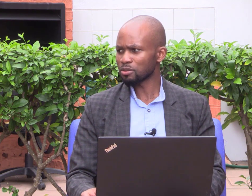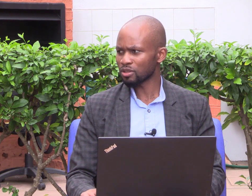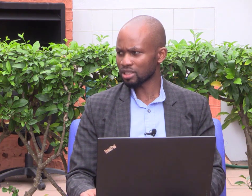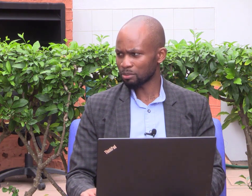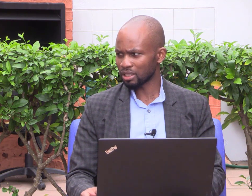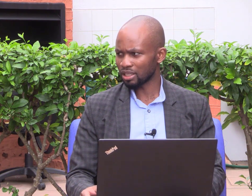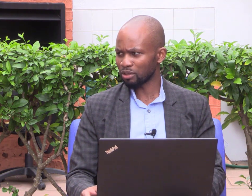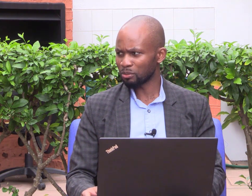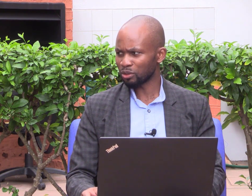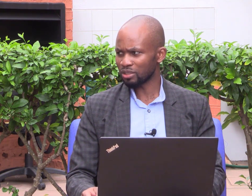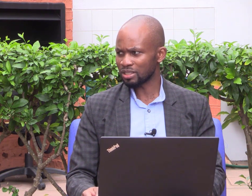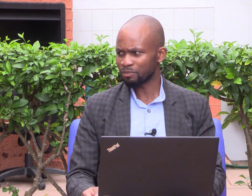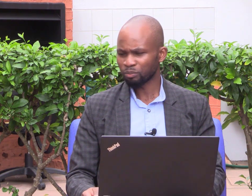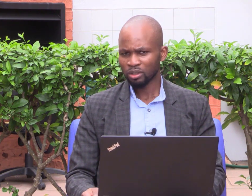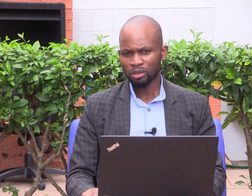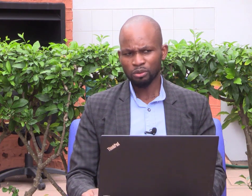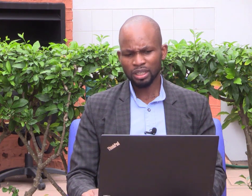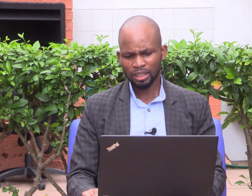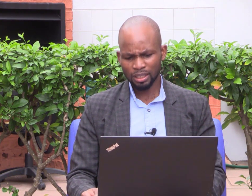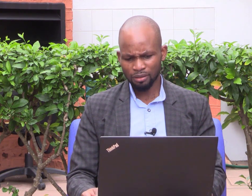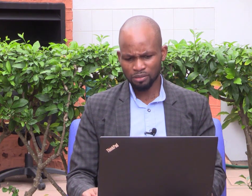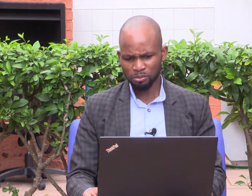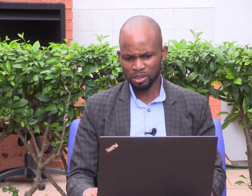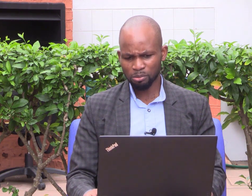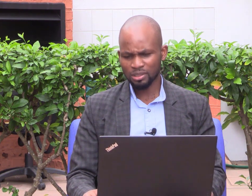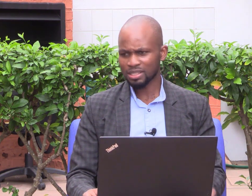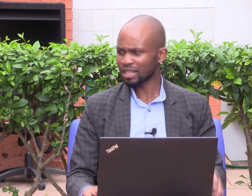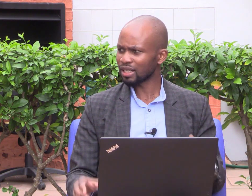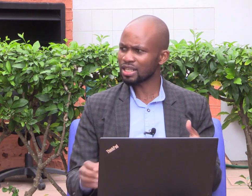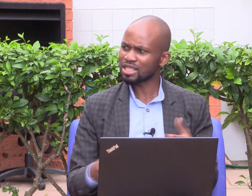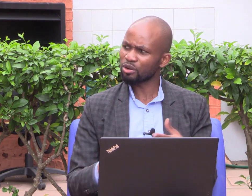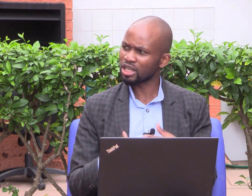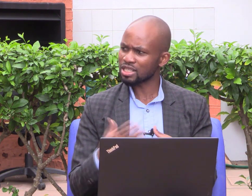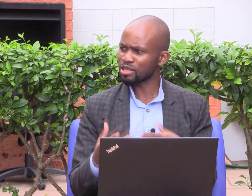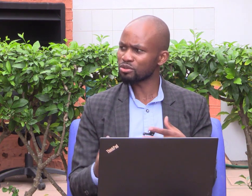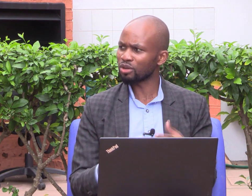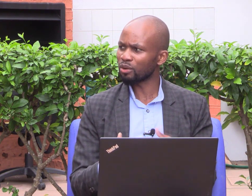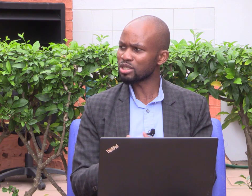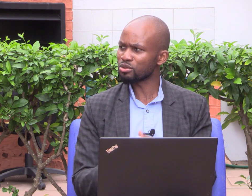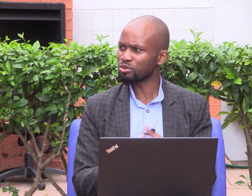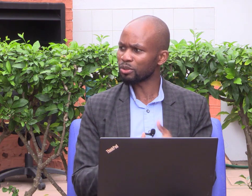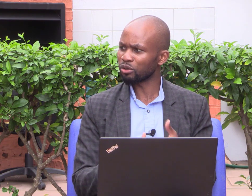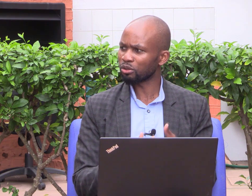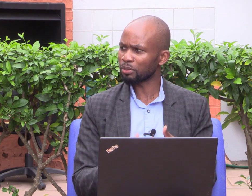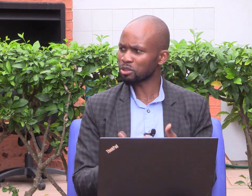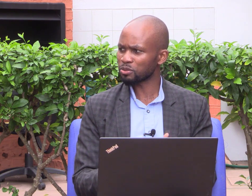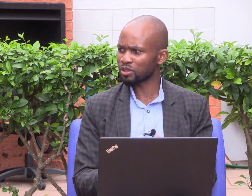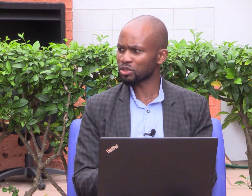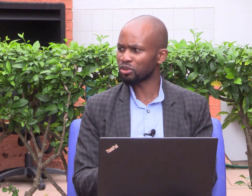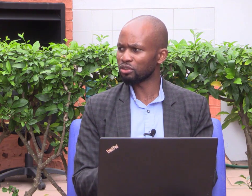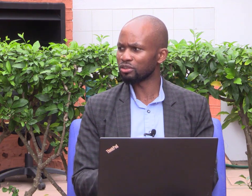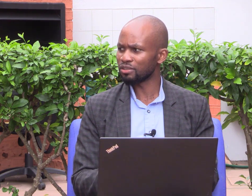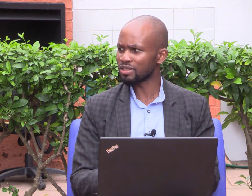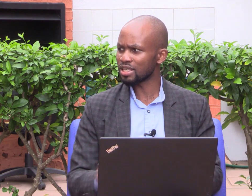pessoas a aprender alguma coisa. O que é que a Felizmina pode dizer em relação ao acesso ao ensino superior para as pessoas com